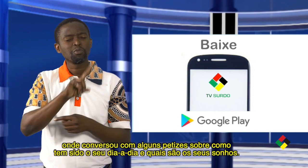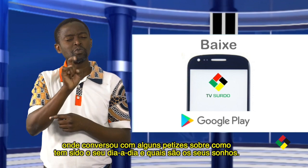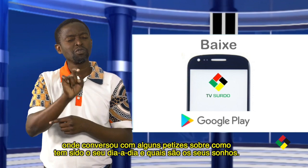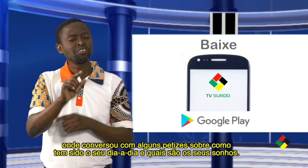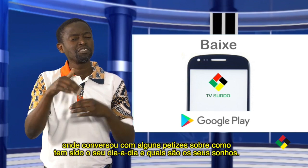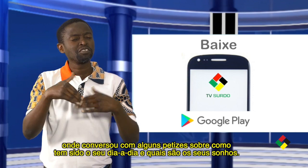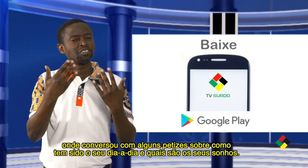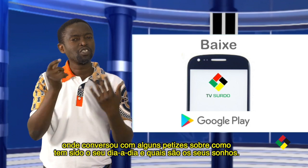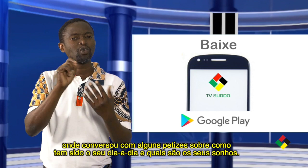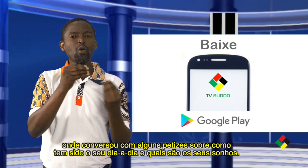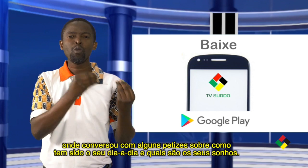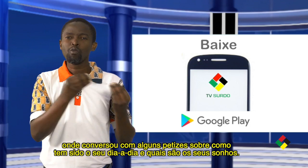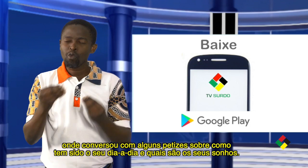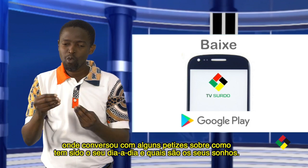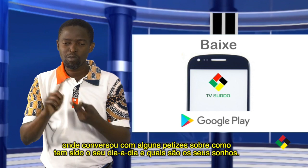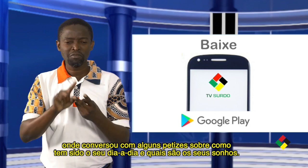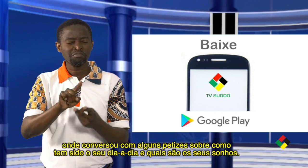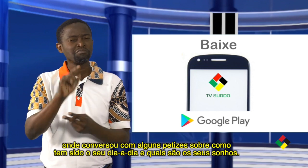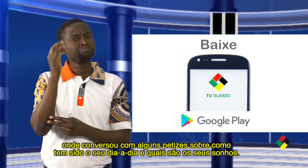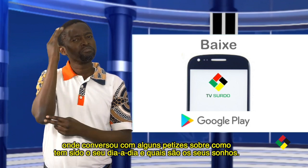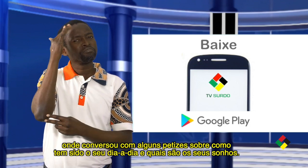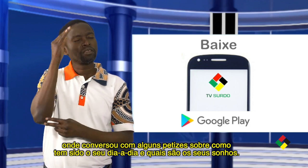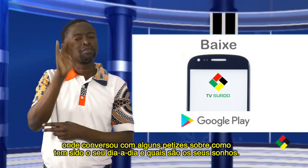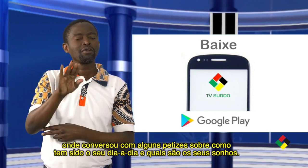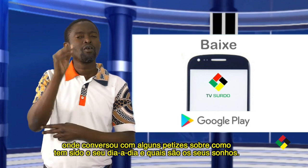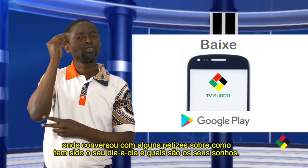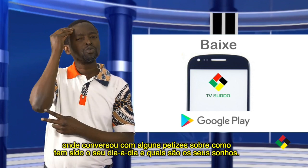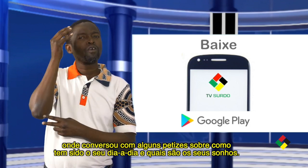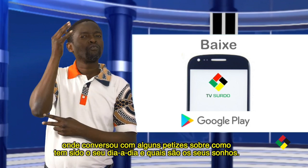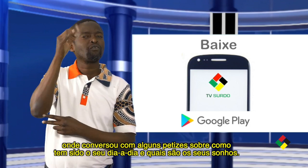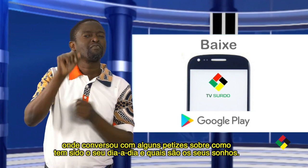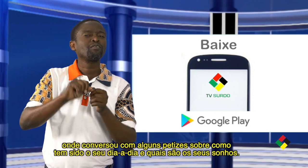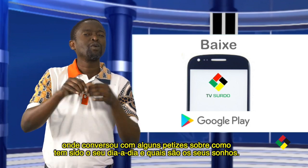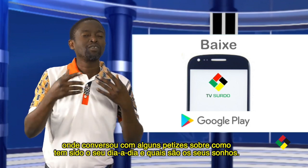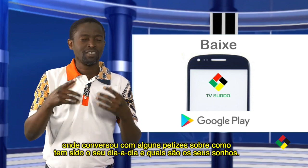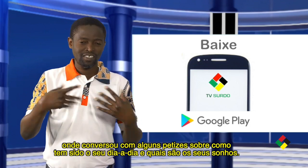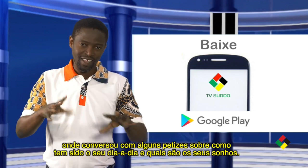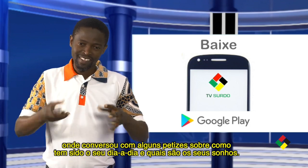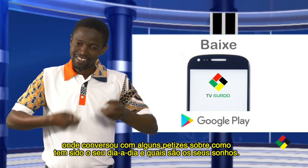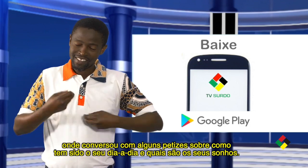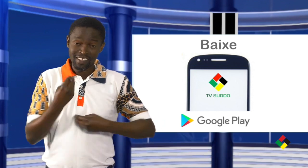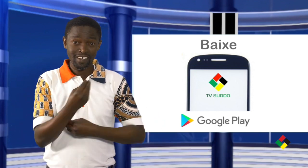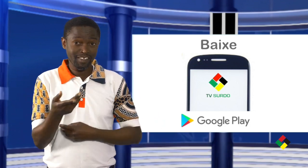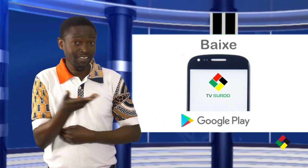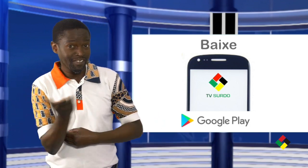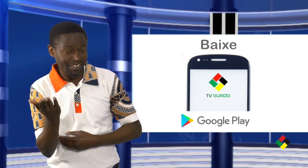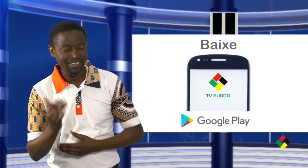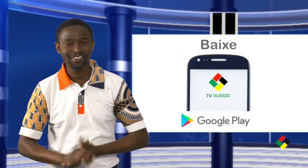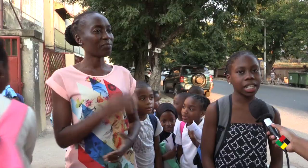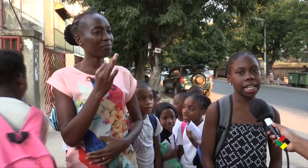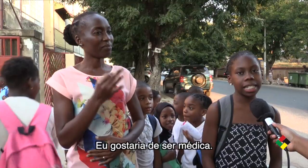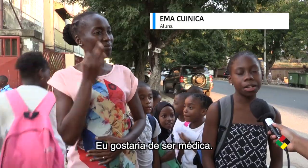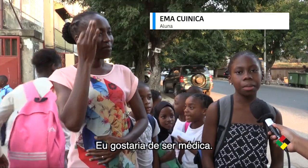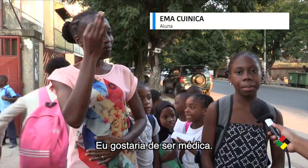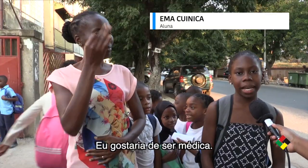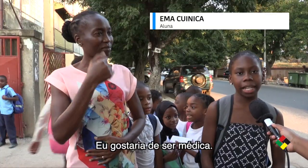sobre como tem sido o seu dia a dia e quais são os seus sonhos. Quero ser uma